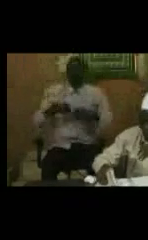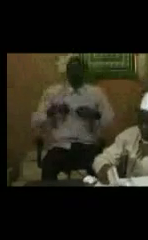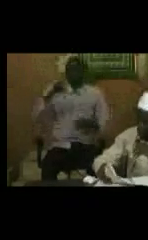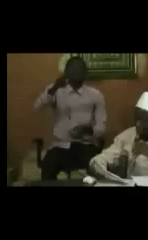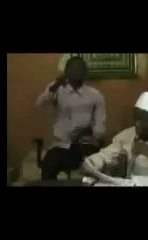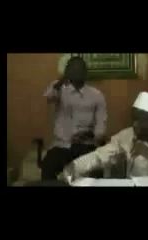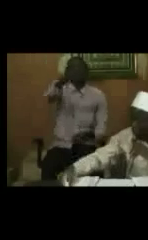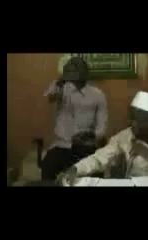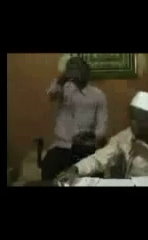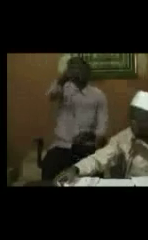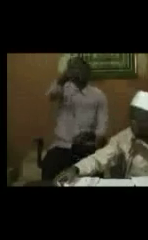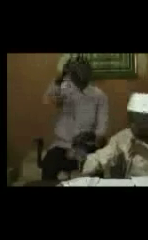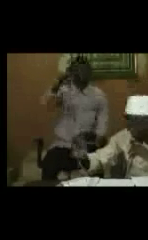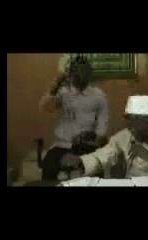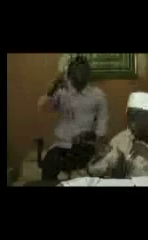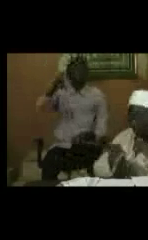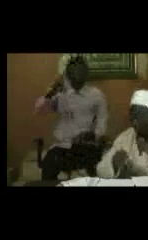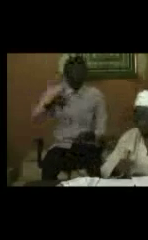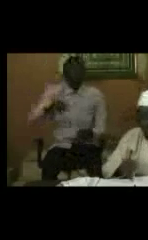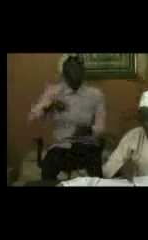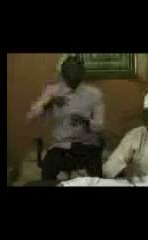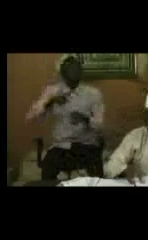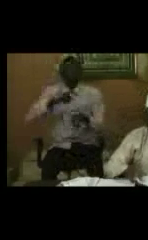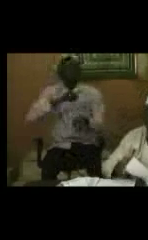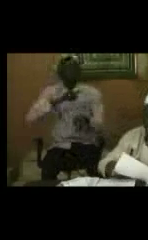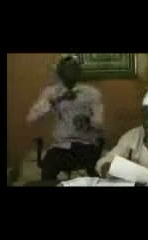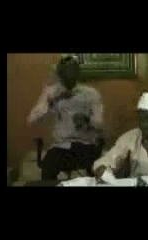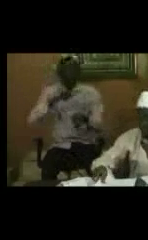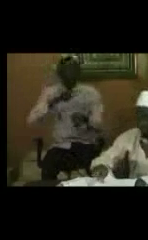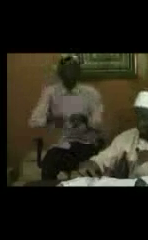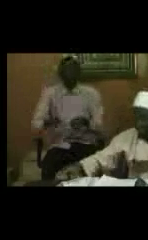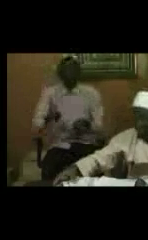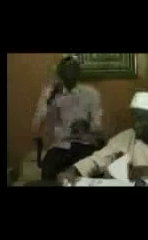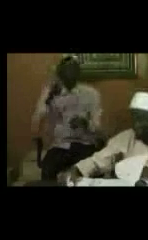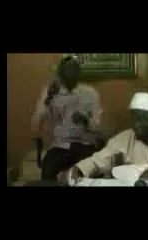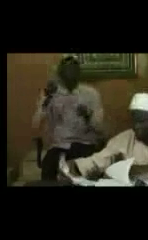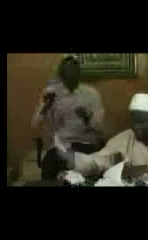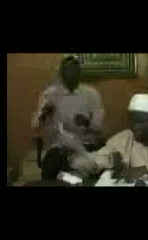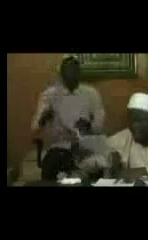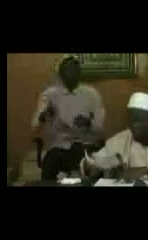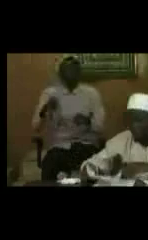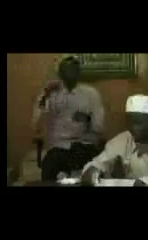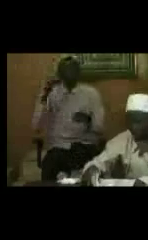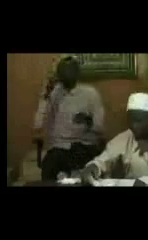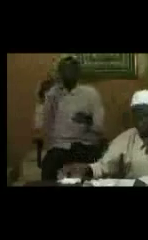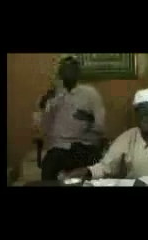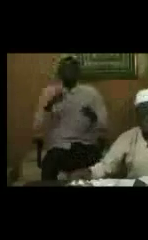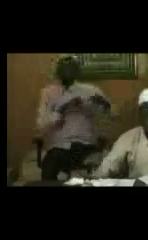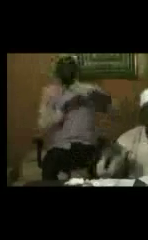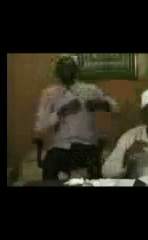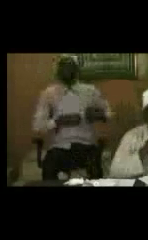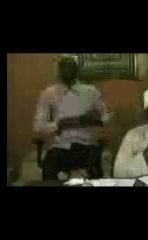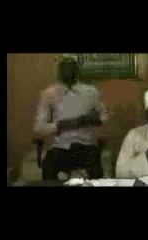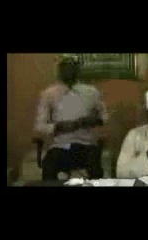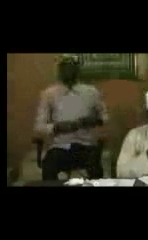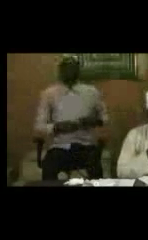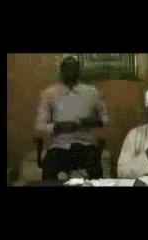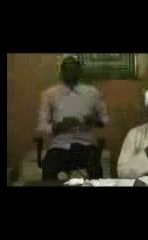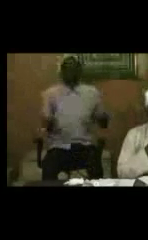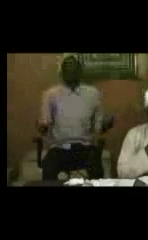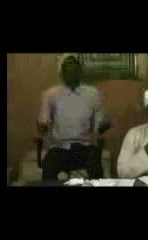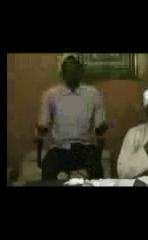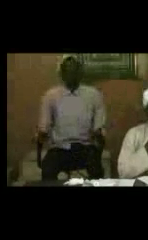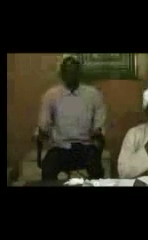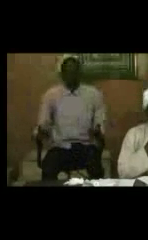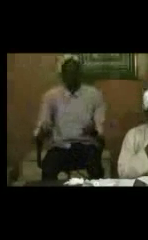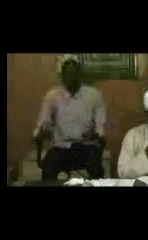suna to lo ni lo nu o sin jedo baba o n jedo on ja won oni oni ogan lo